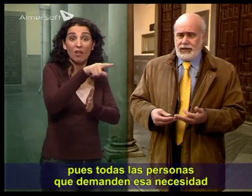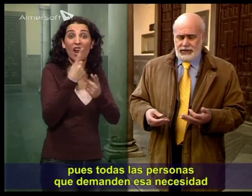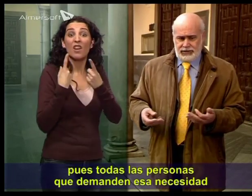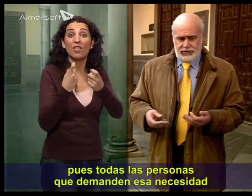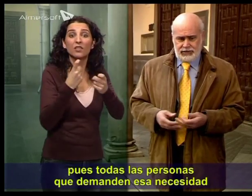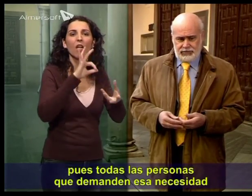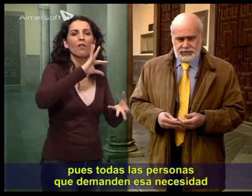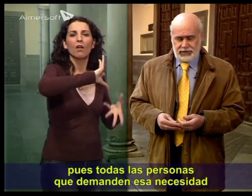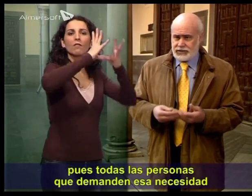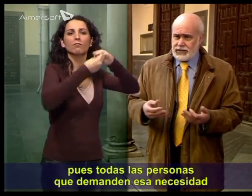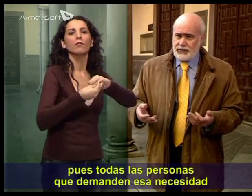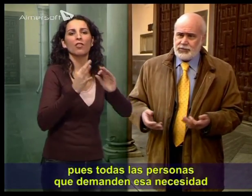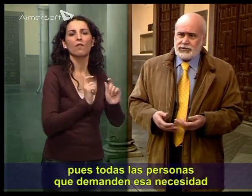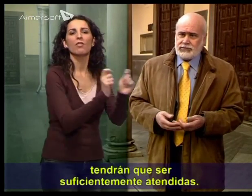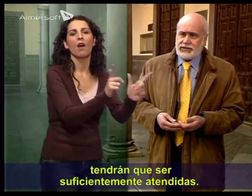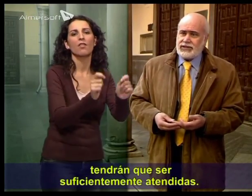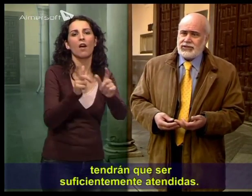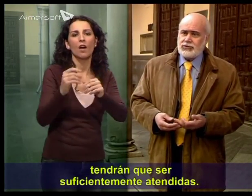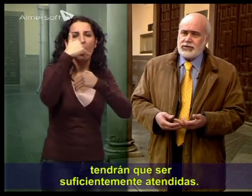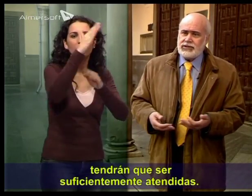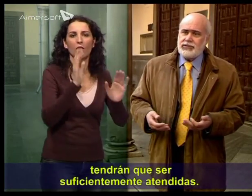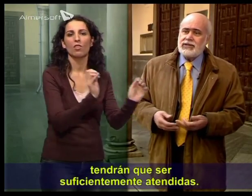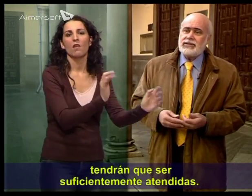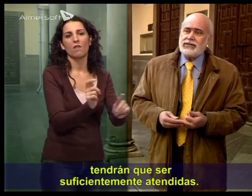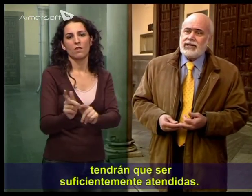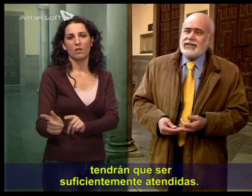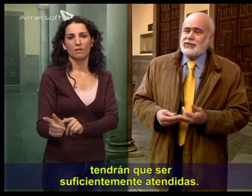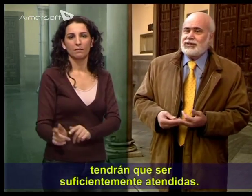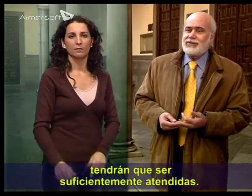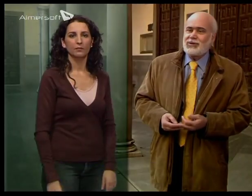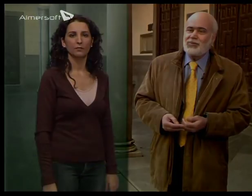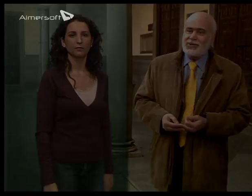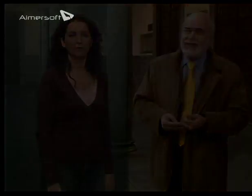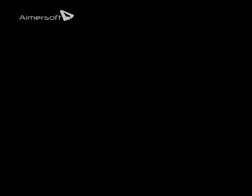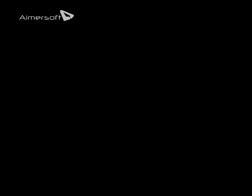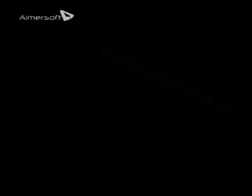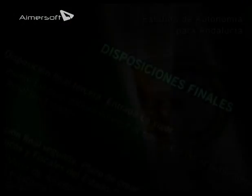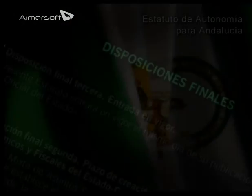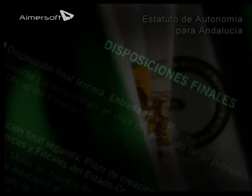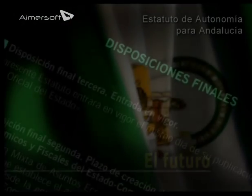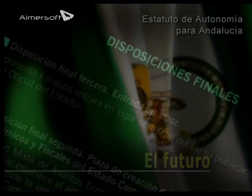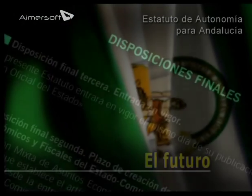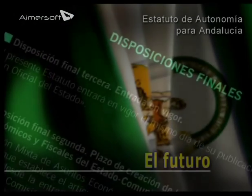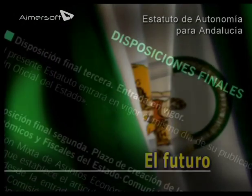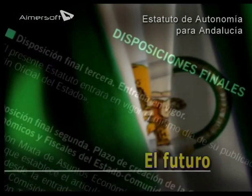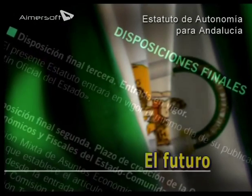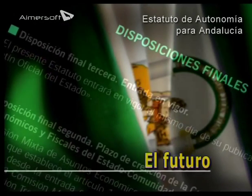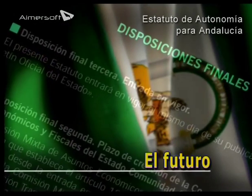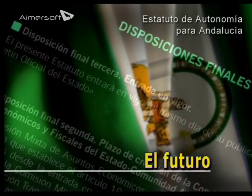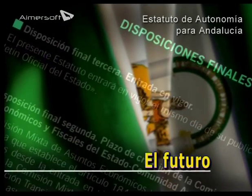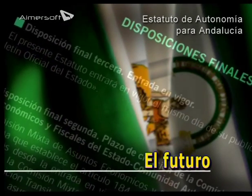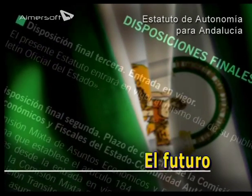esa necesidad pues tendrán que ser suficientemente atendidas, entre otras razones porque...